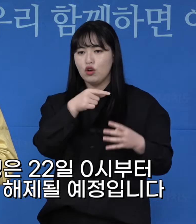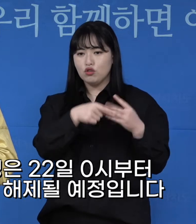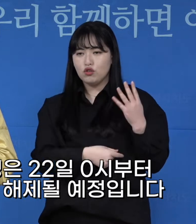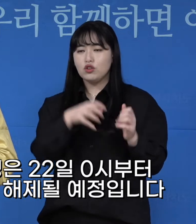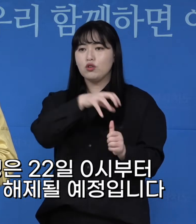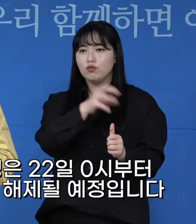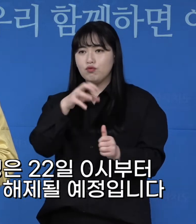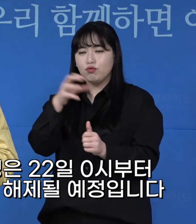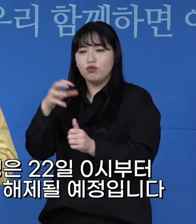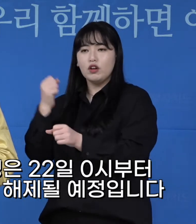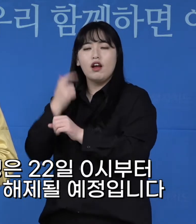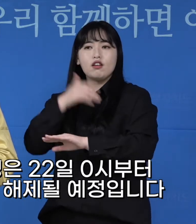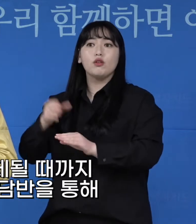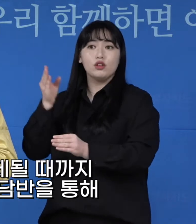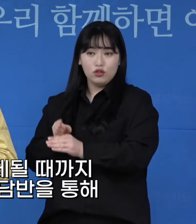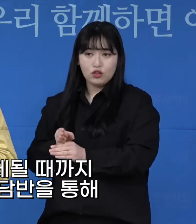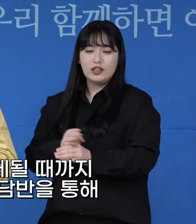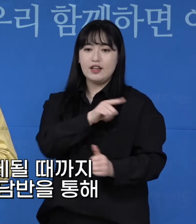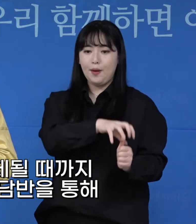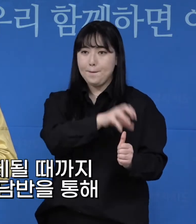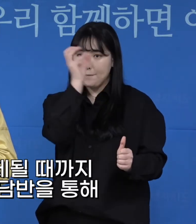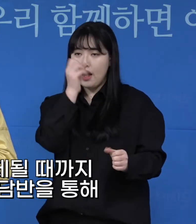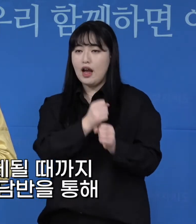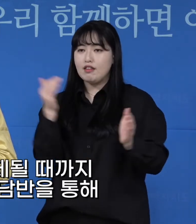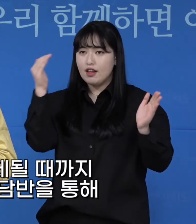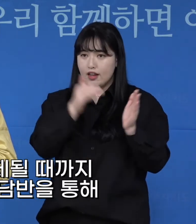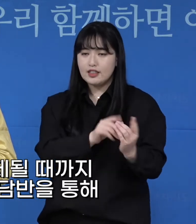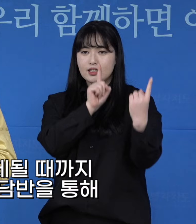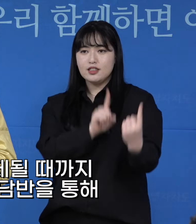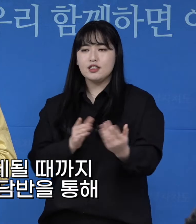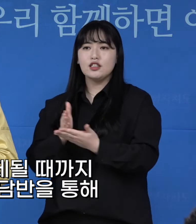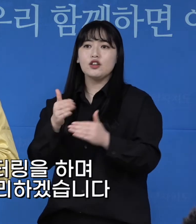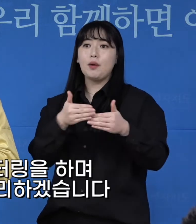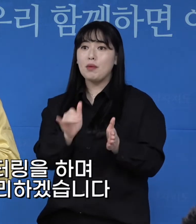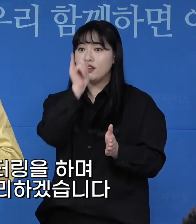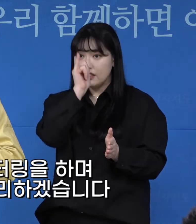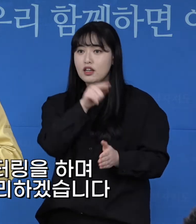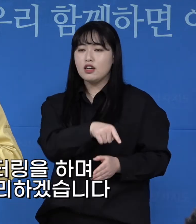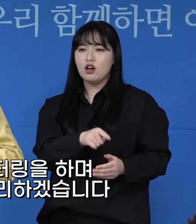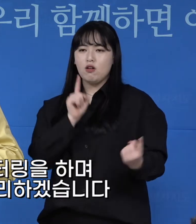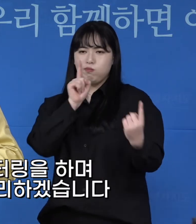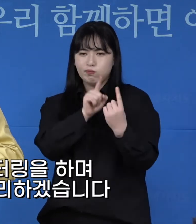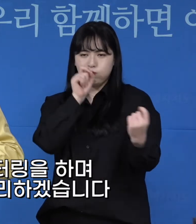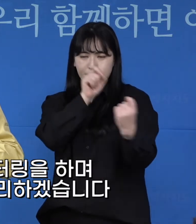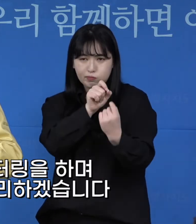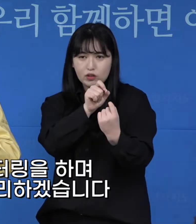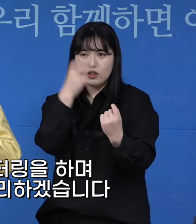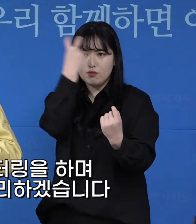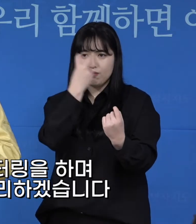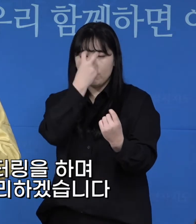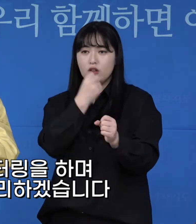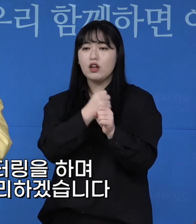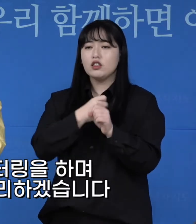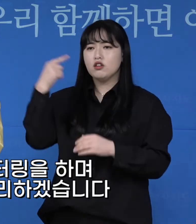격리가 해제될 예정입니다. 격리가 해제될 때까지 1:1 전담반을 통해 밀착 모니터링을 하면서